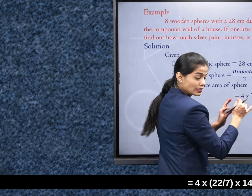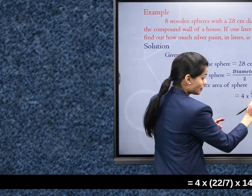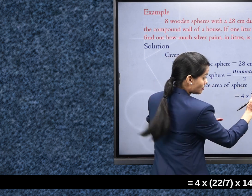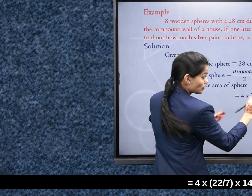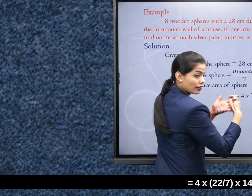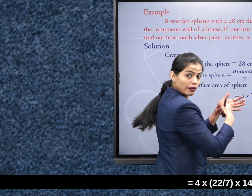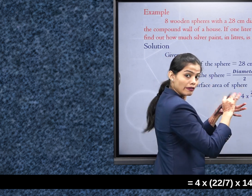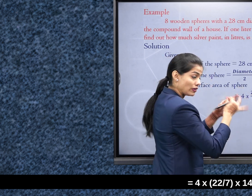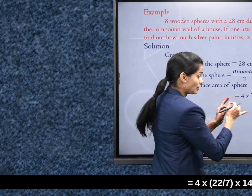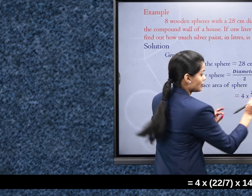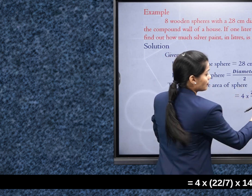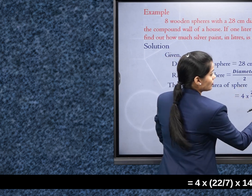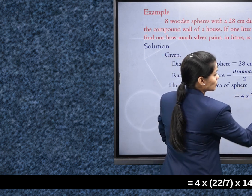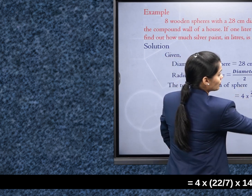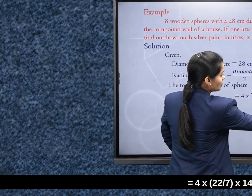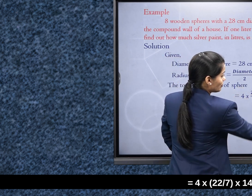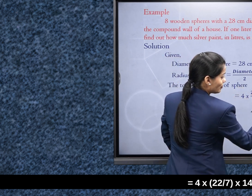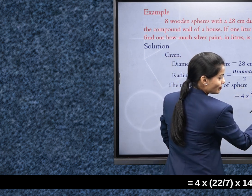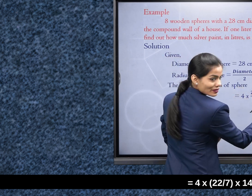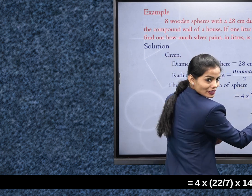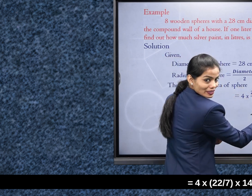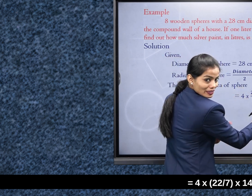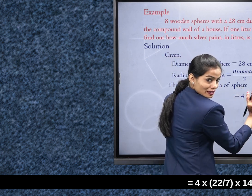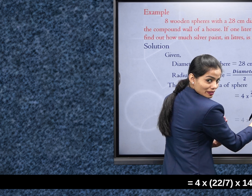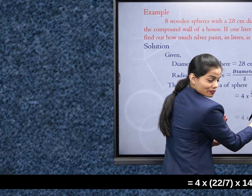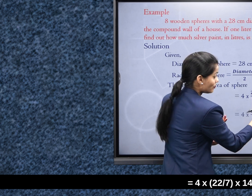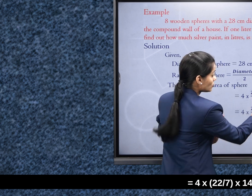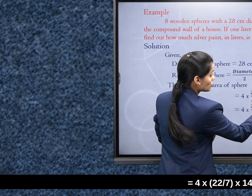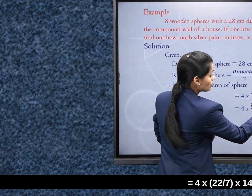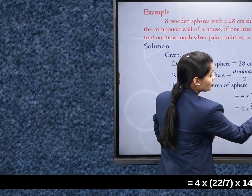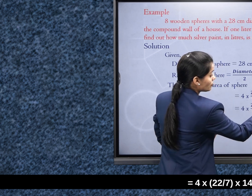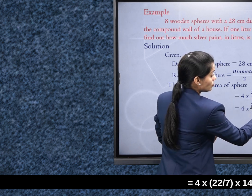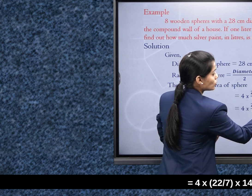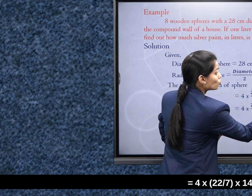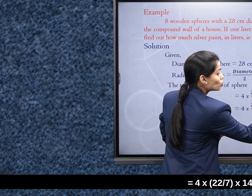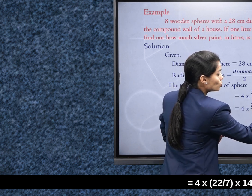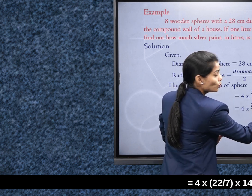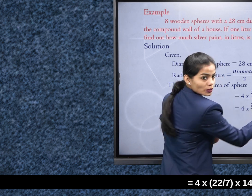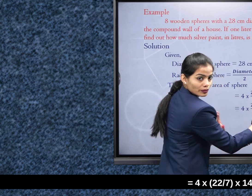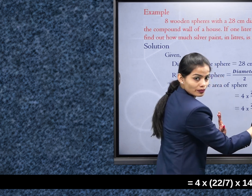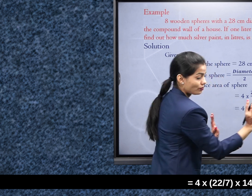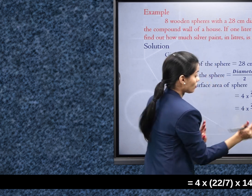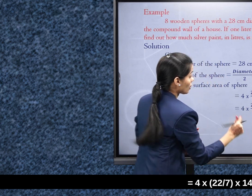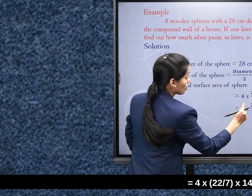4 × 22/7 × 14². Therefore